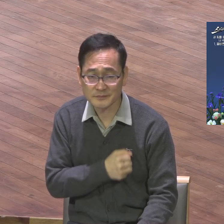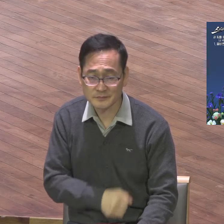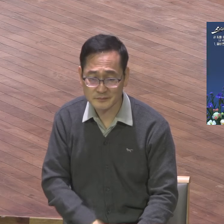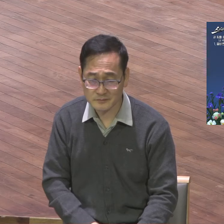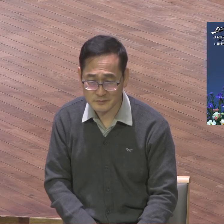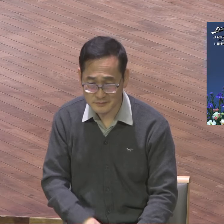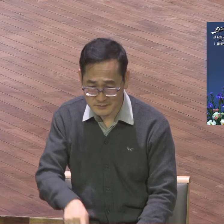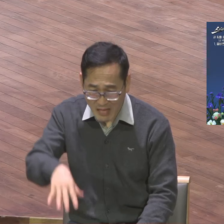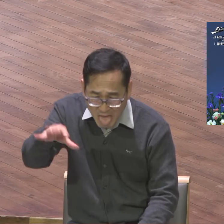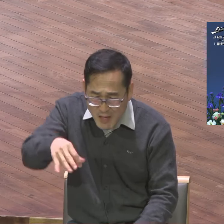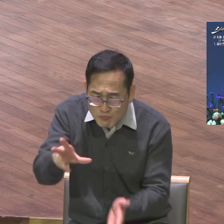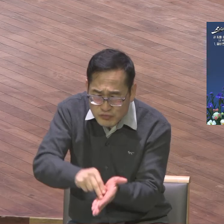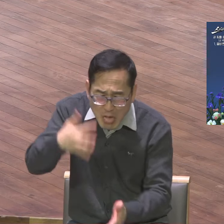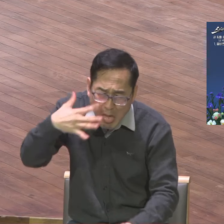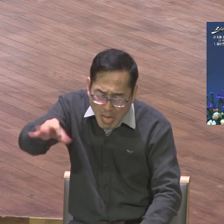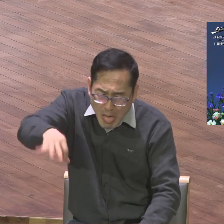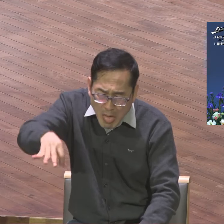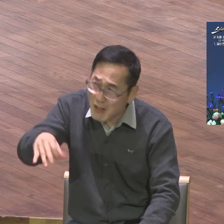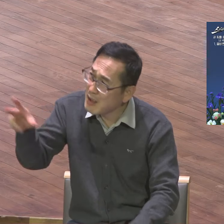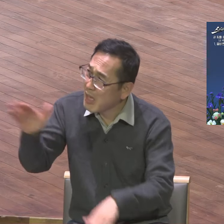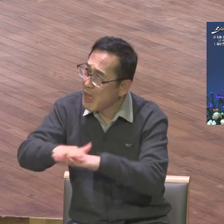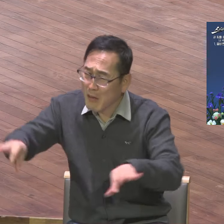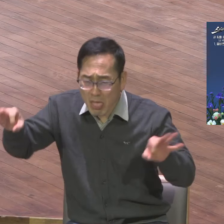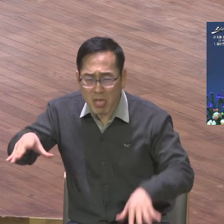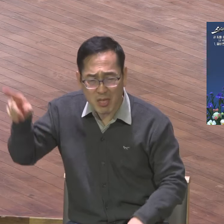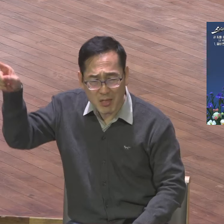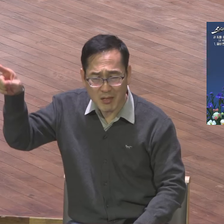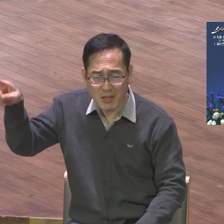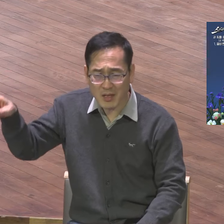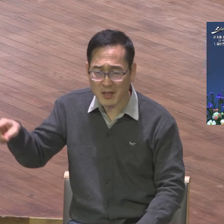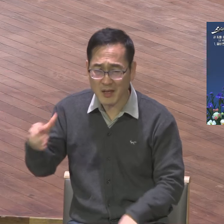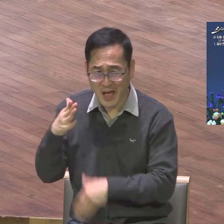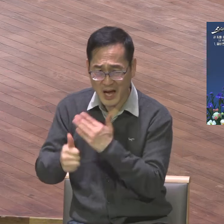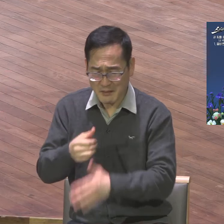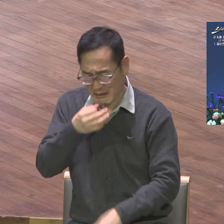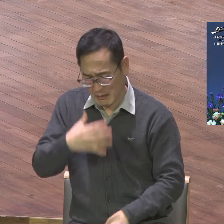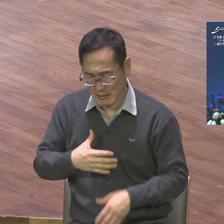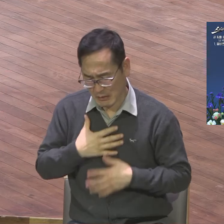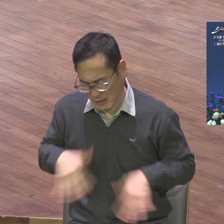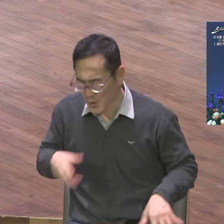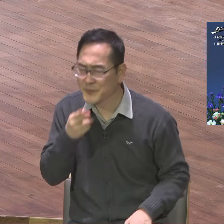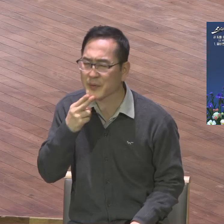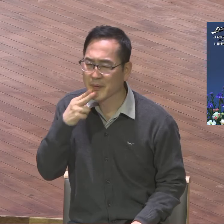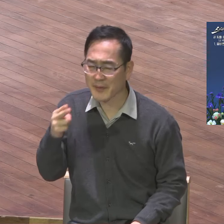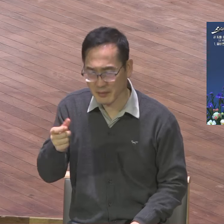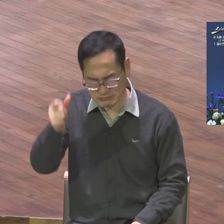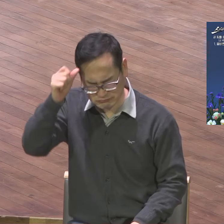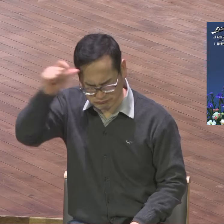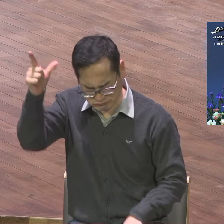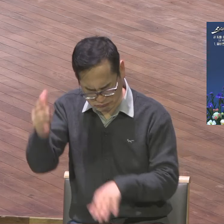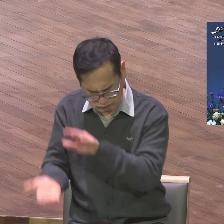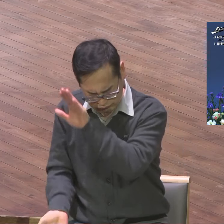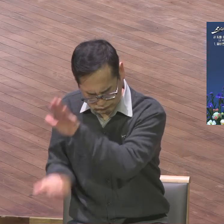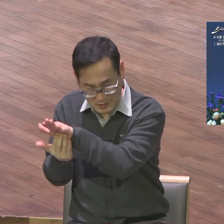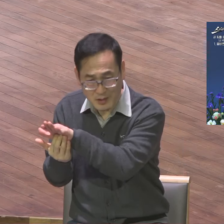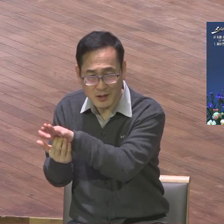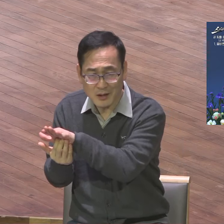같으냐? 그분은 피곤하지 아니하시고 곤비하지 아니하시며 명철이 한이 없으신 그